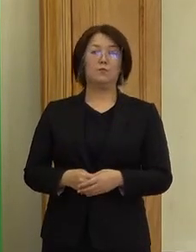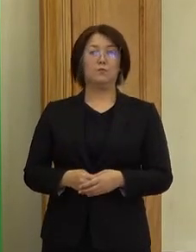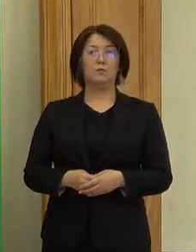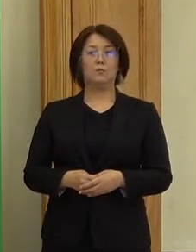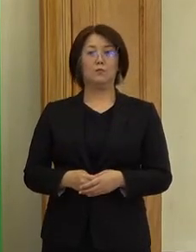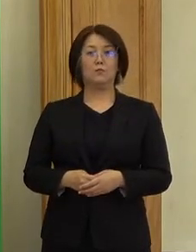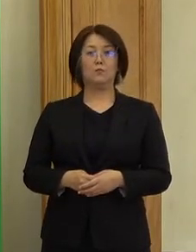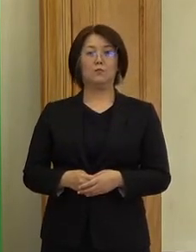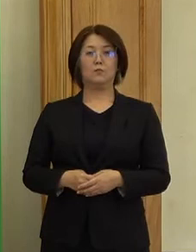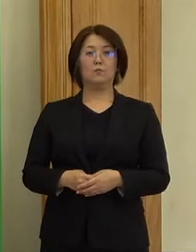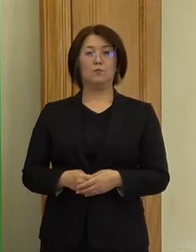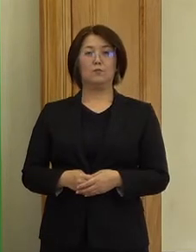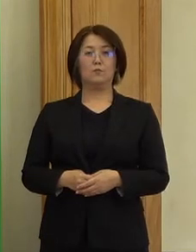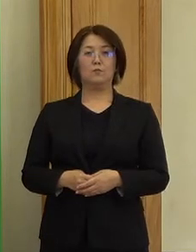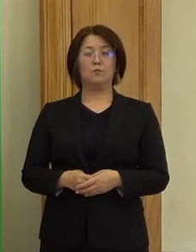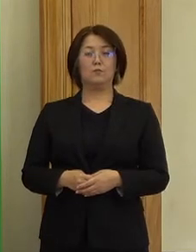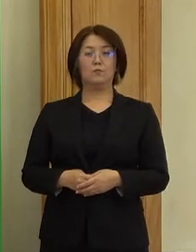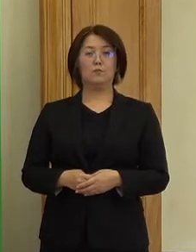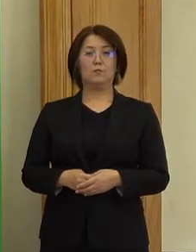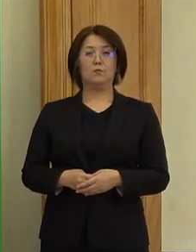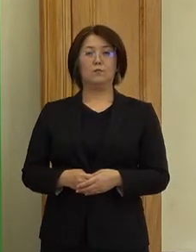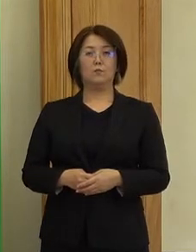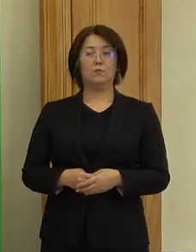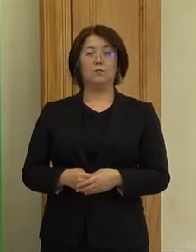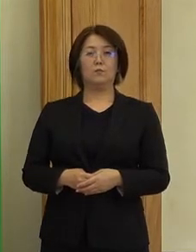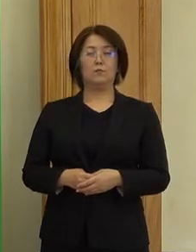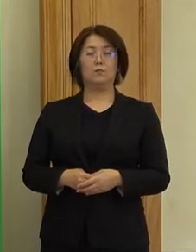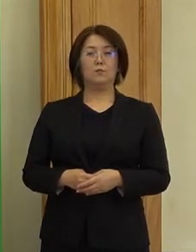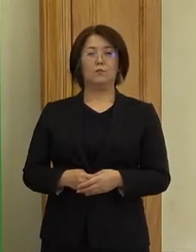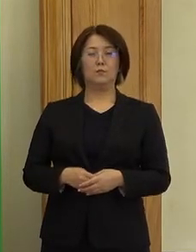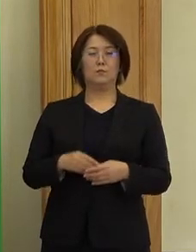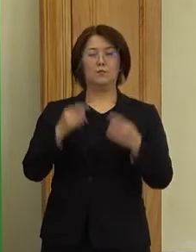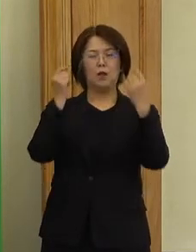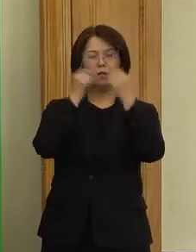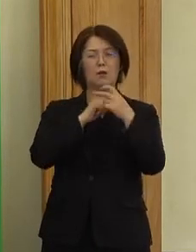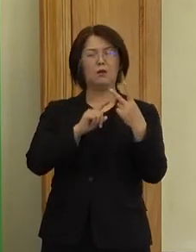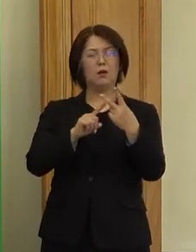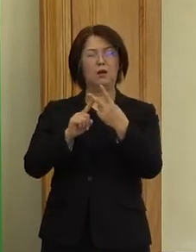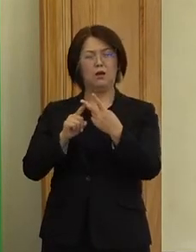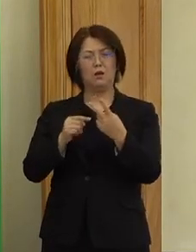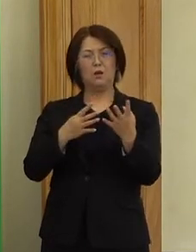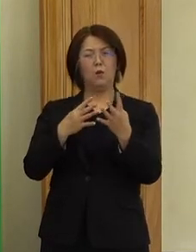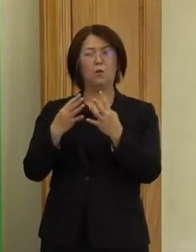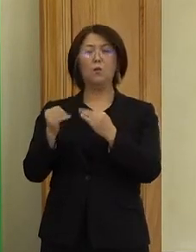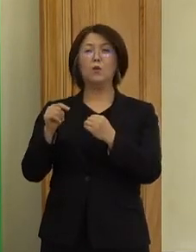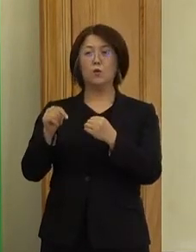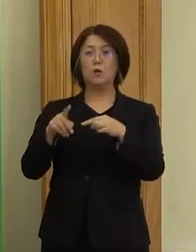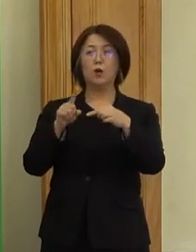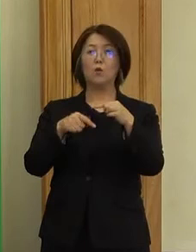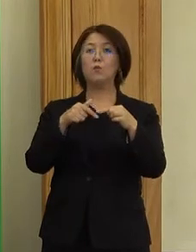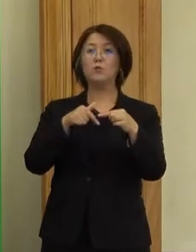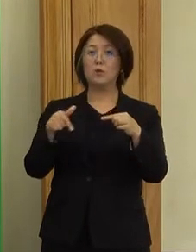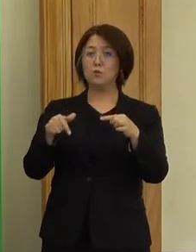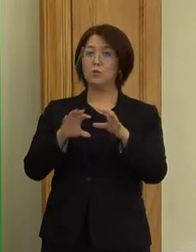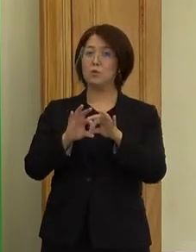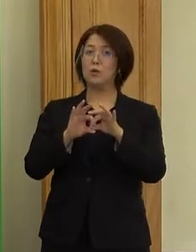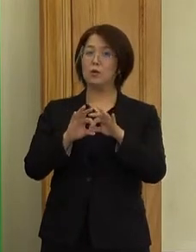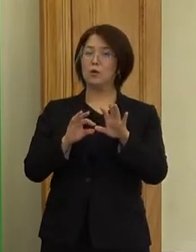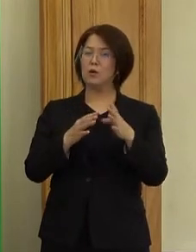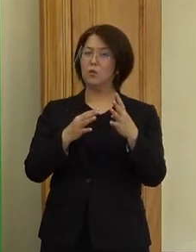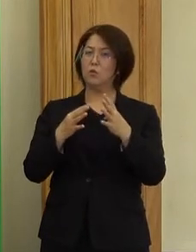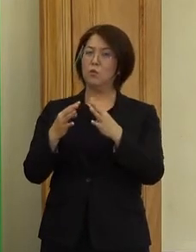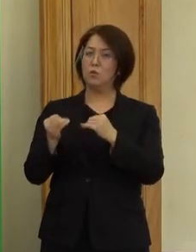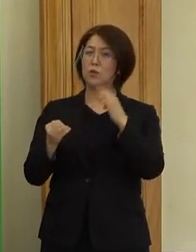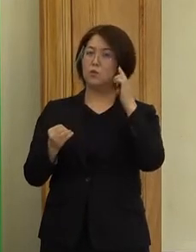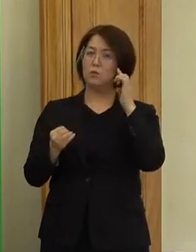あと、まあちょっとその誤送付等が多いのが、あの古セブの関係のものが多いというふうに認識してるん